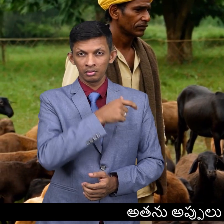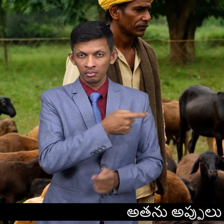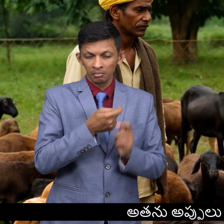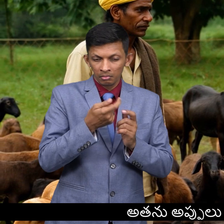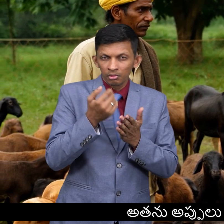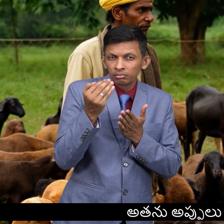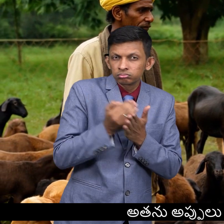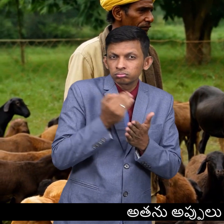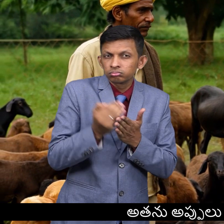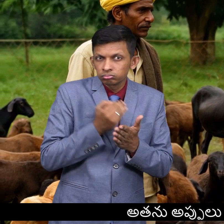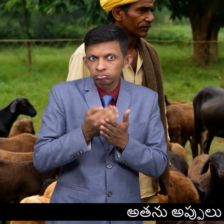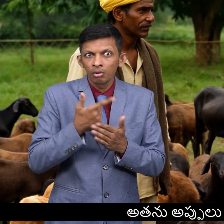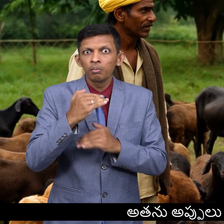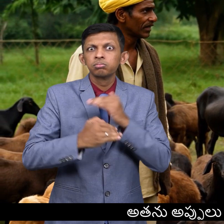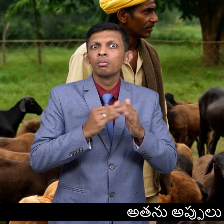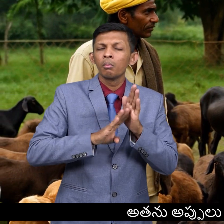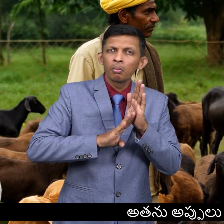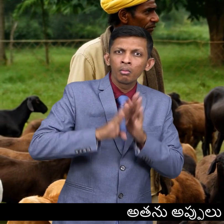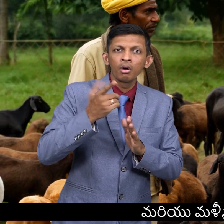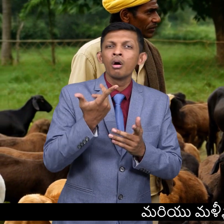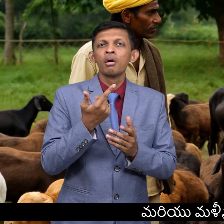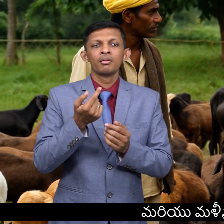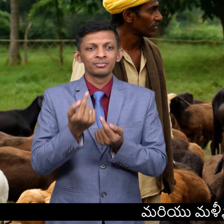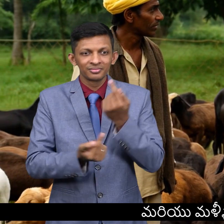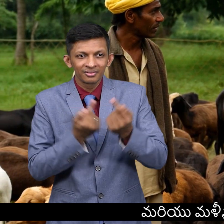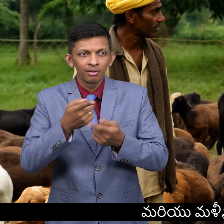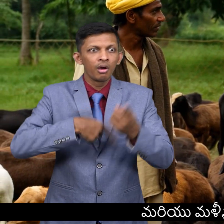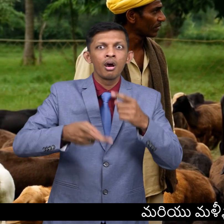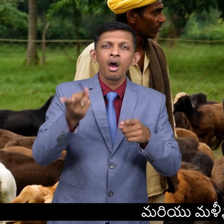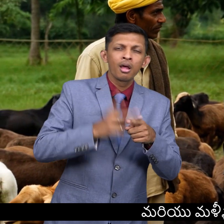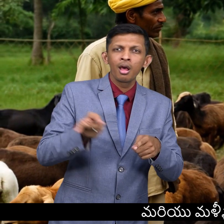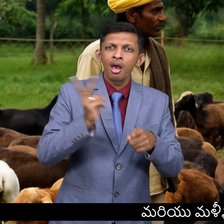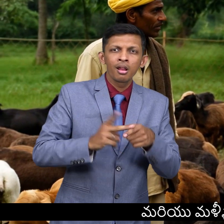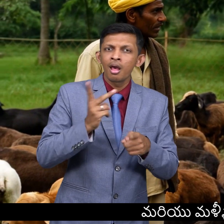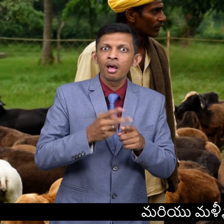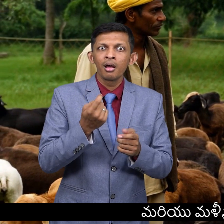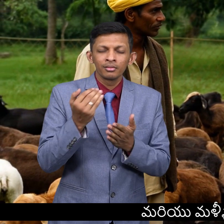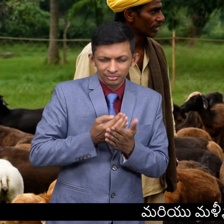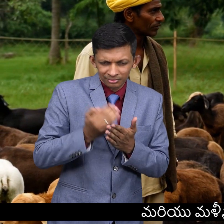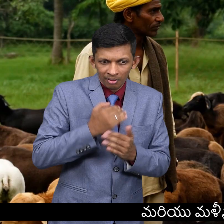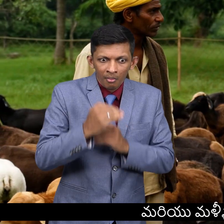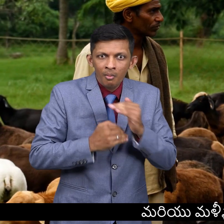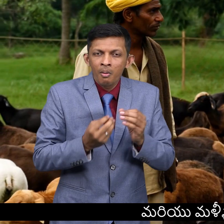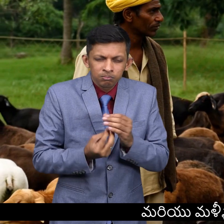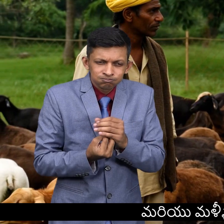అతను అప్పులు తీరుస్తాడు, డబ్బు ఆదా చేస్తాడు మరియు మళ్ళీ కొత్త మందను పెంచుతాడు.